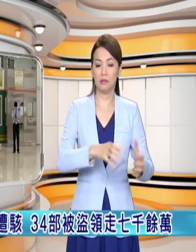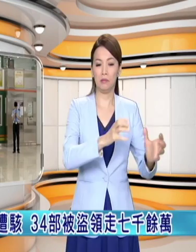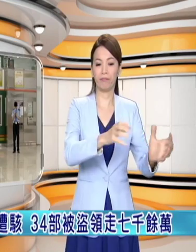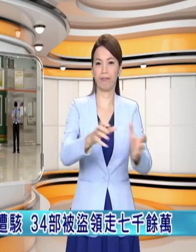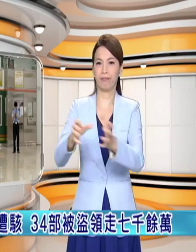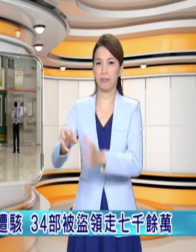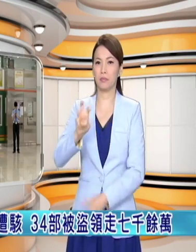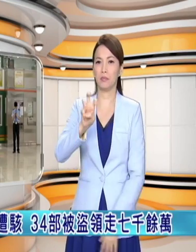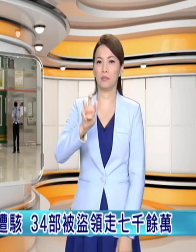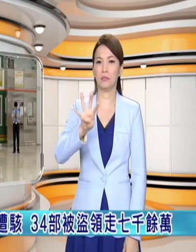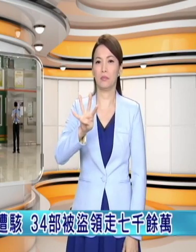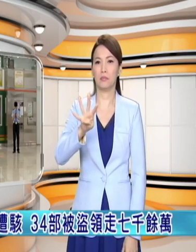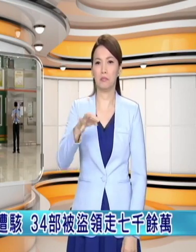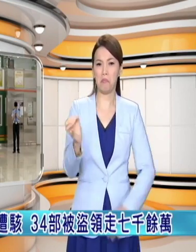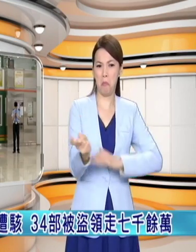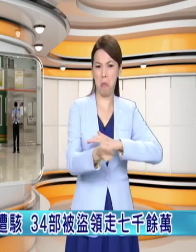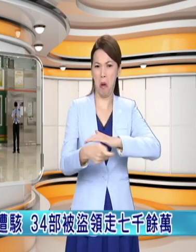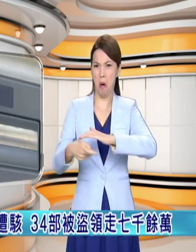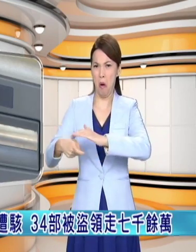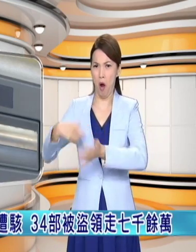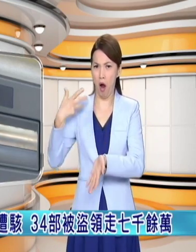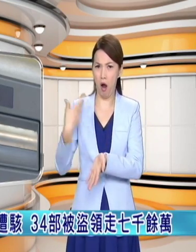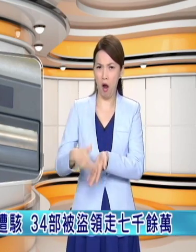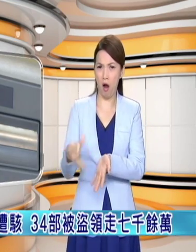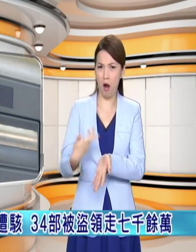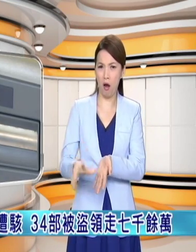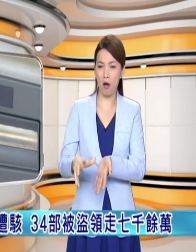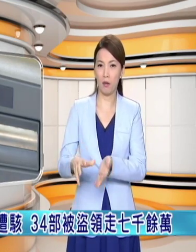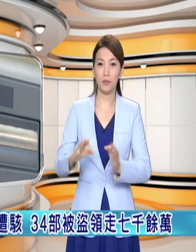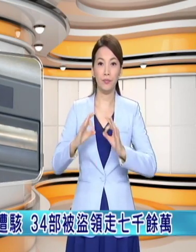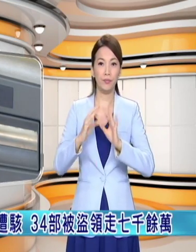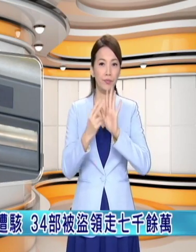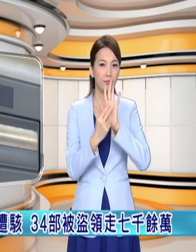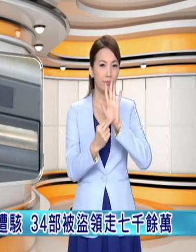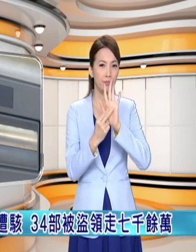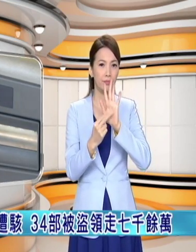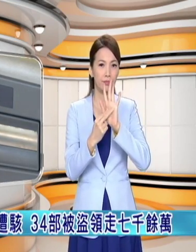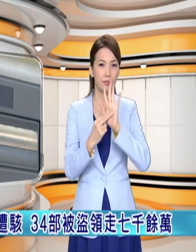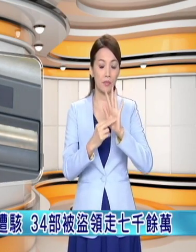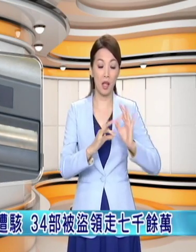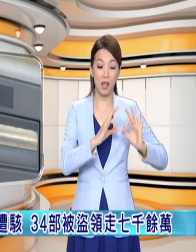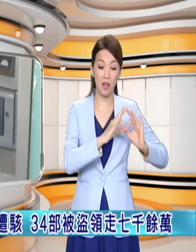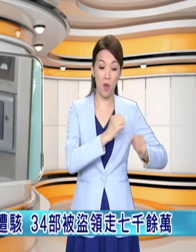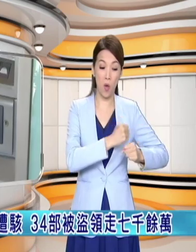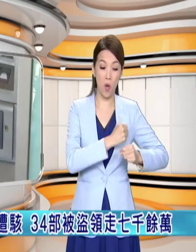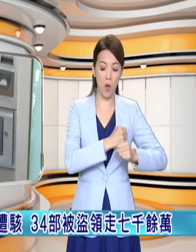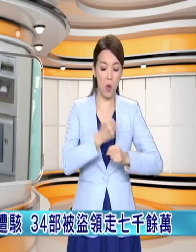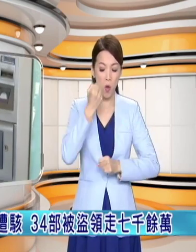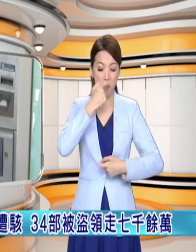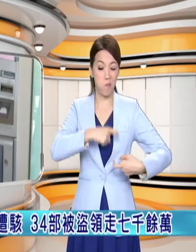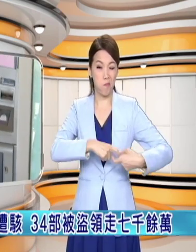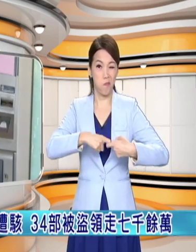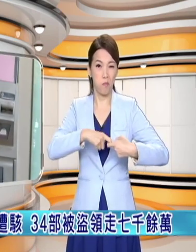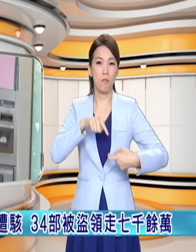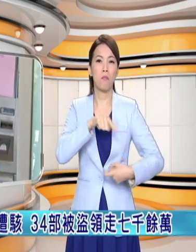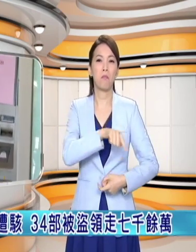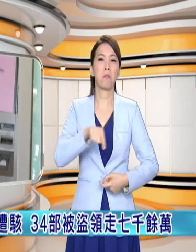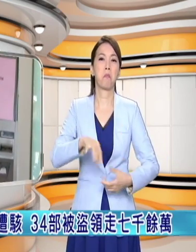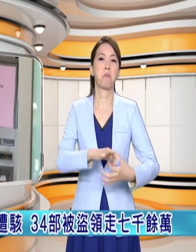行，34台 ATM 遭到盗领。第一银行表示，目前排除是内神通